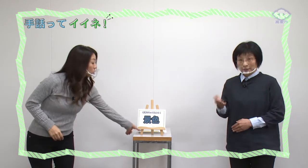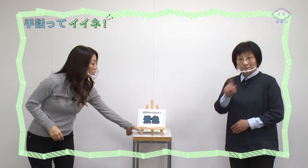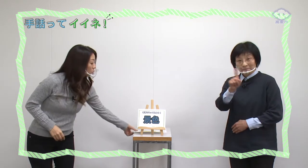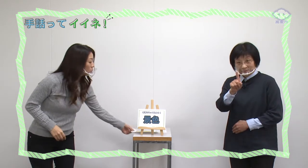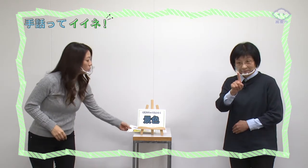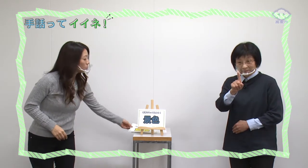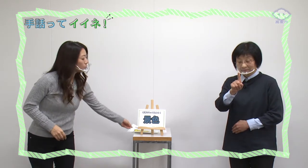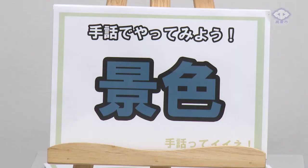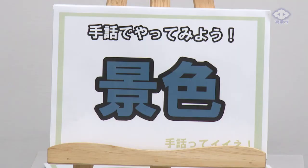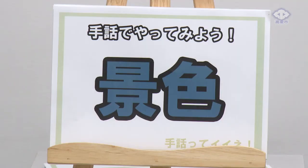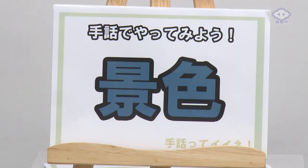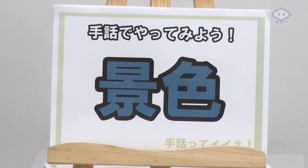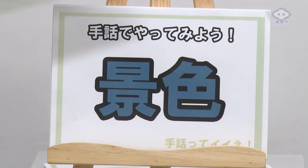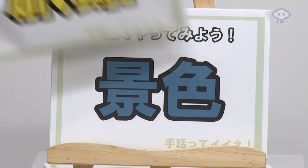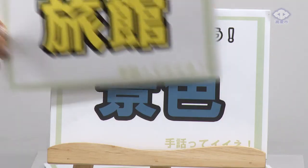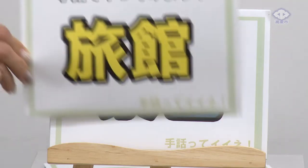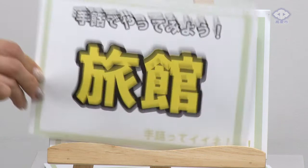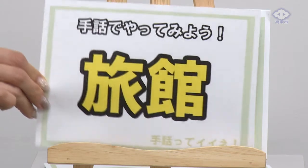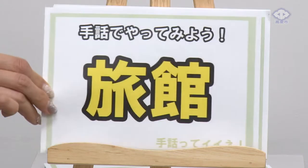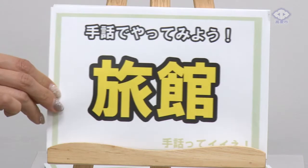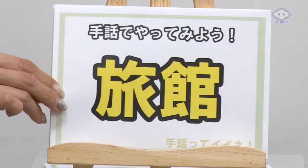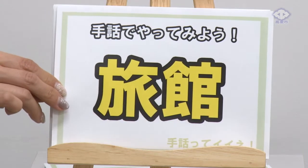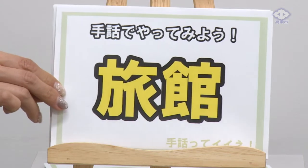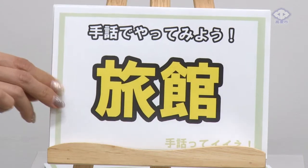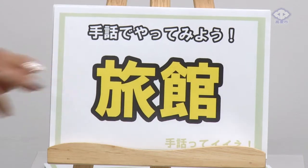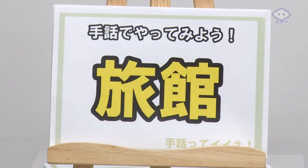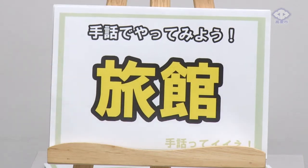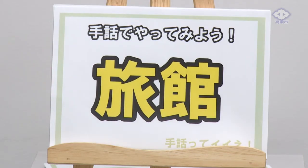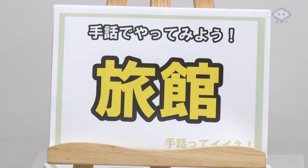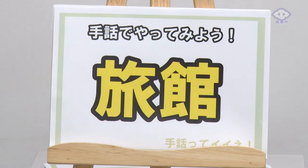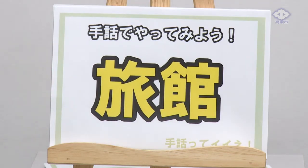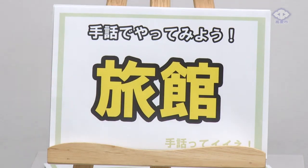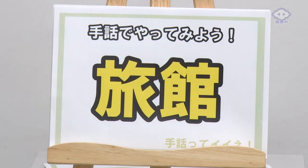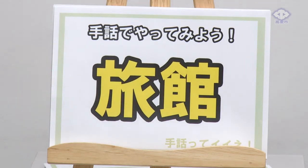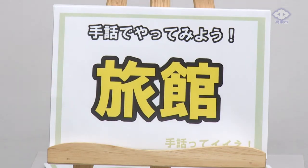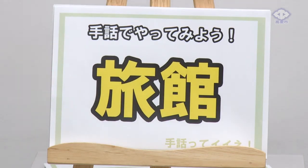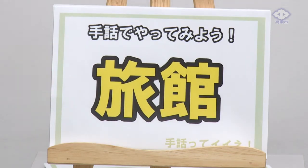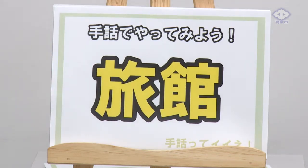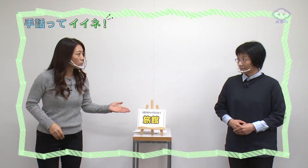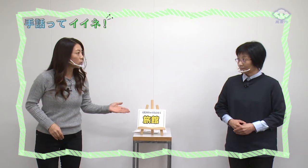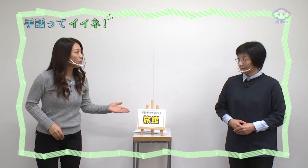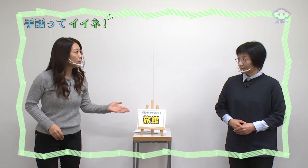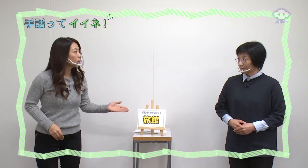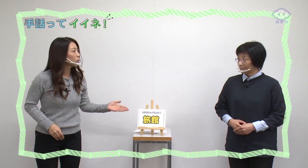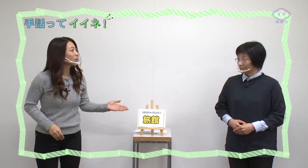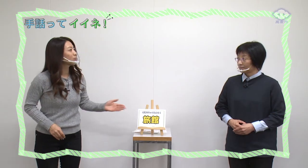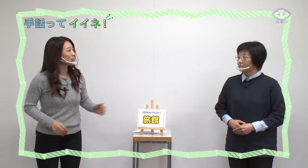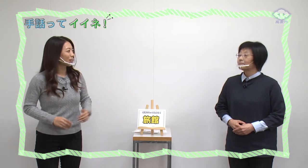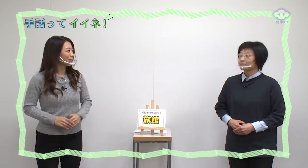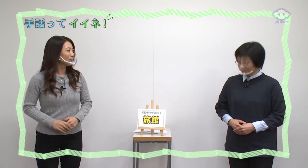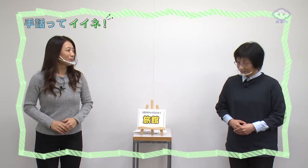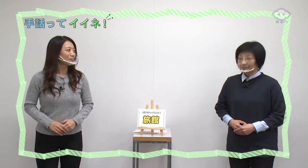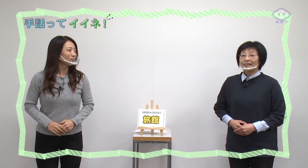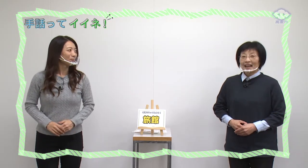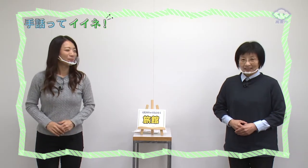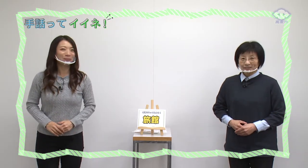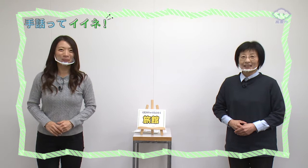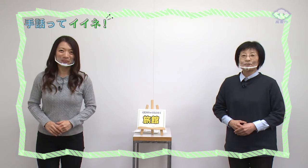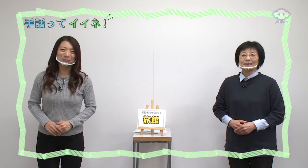けども、こちらですね。はい、旅館、こちらはどう表現しますか。 はい、わかりました